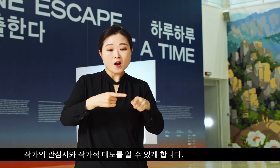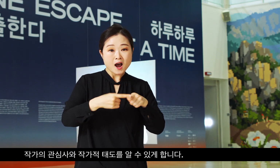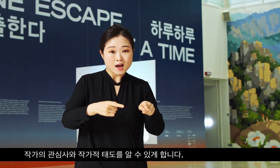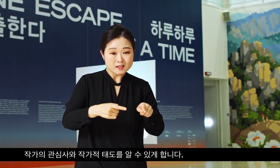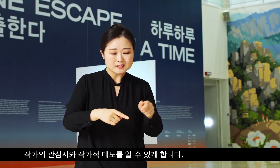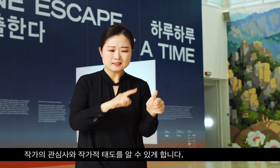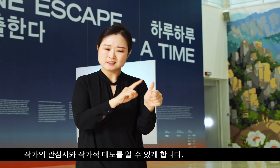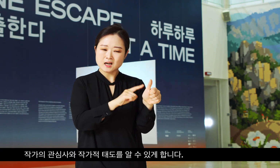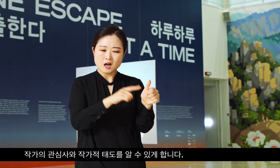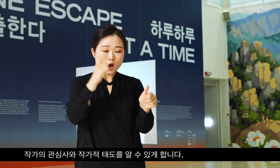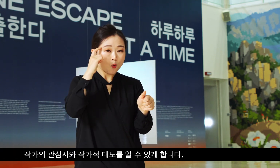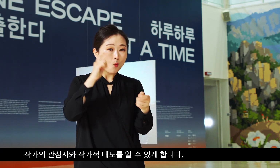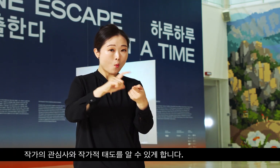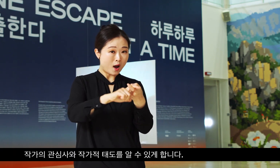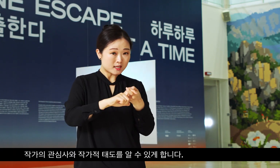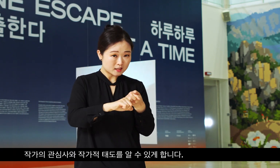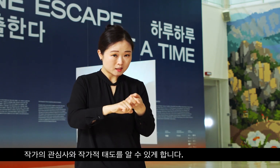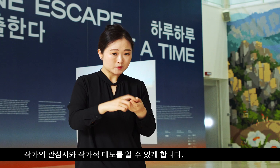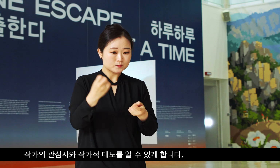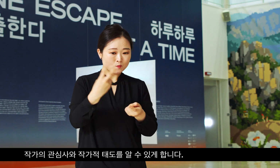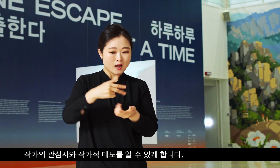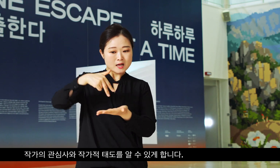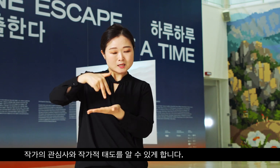관심사와 작가적 태도를 알 수 있게 합니다.